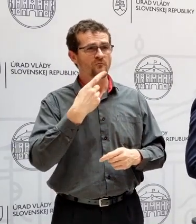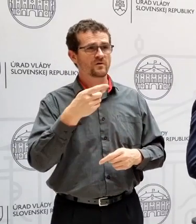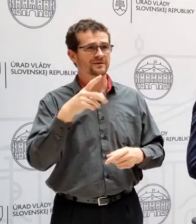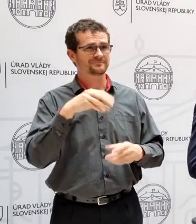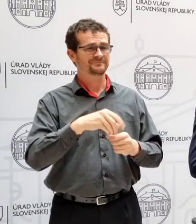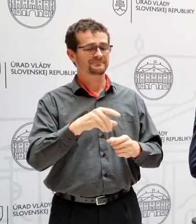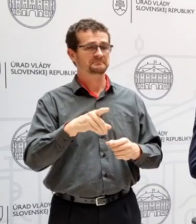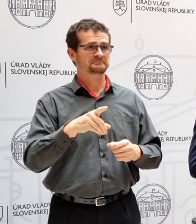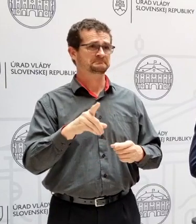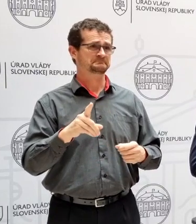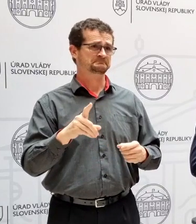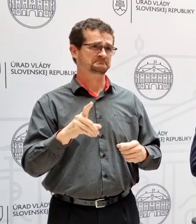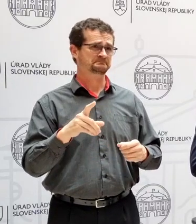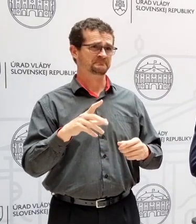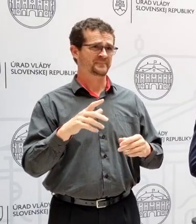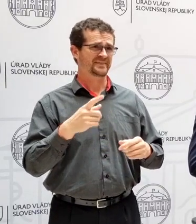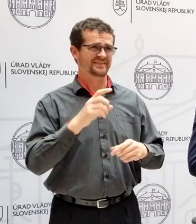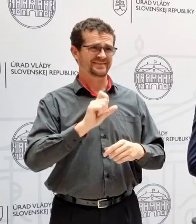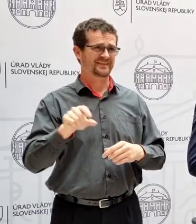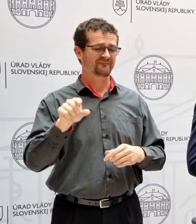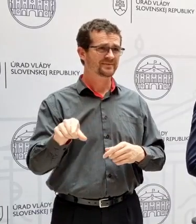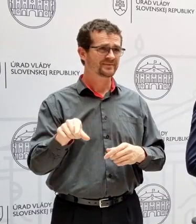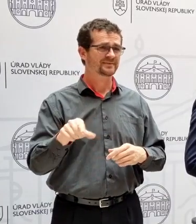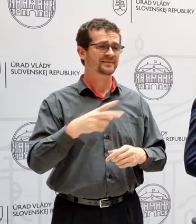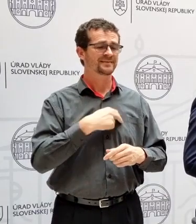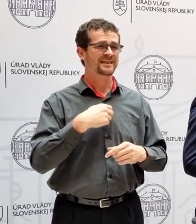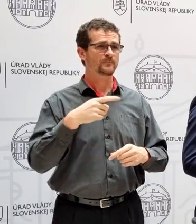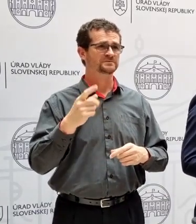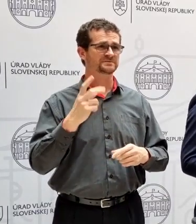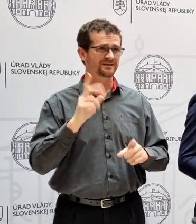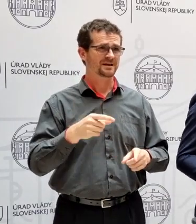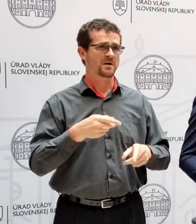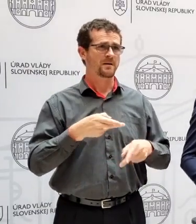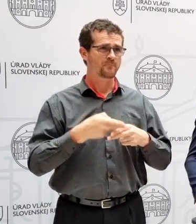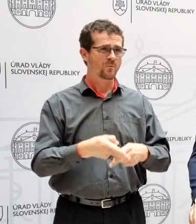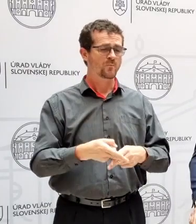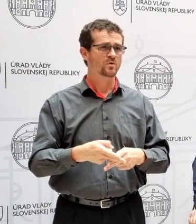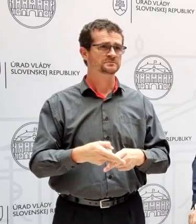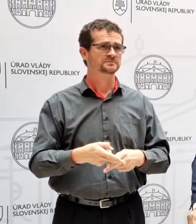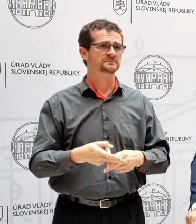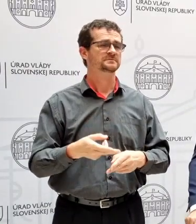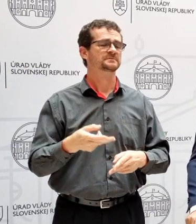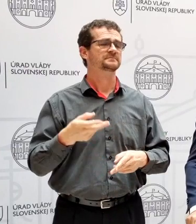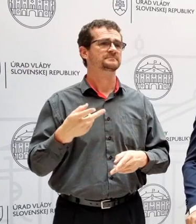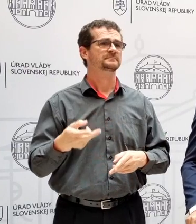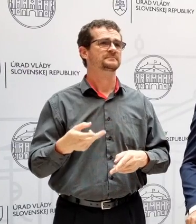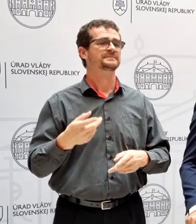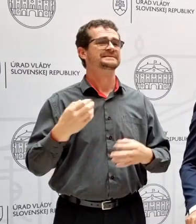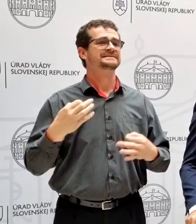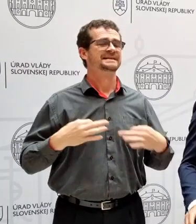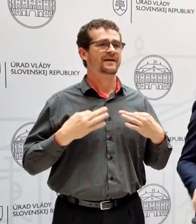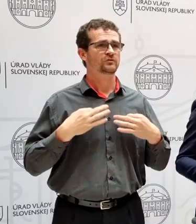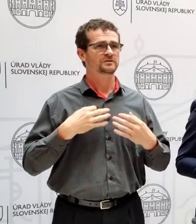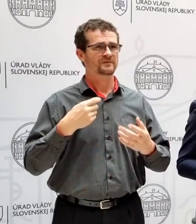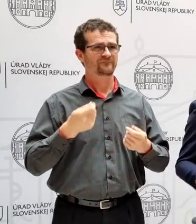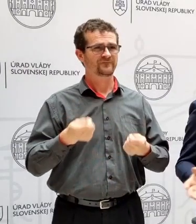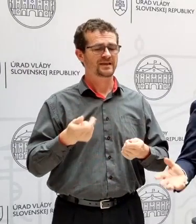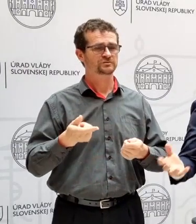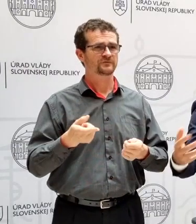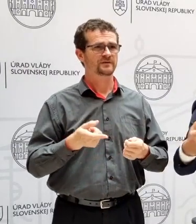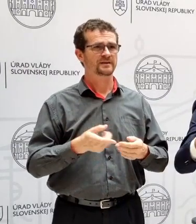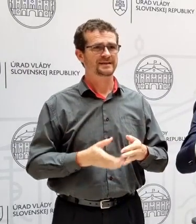toho nechtiac. Samozrejme, že treba aj nemocniciam pomôcť, ale vzhľadom na to, že zdravotníctvo je financované